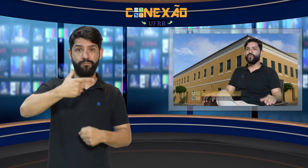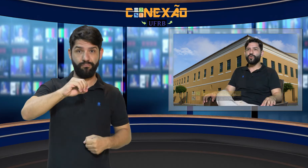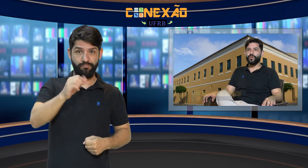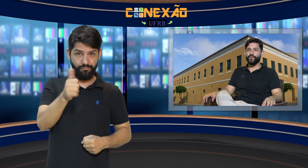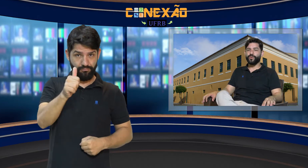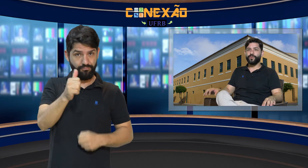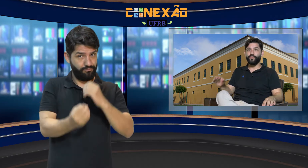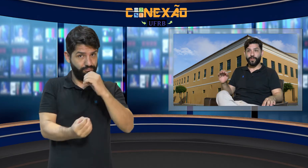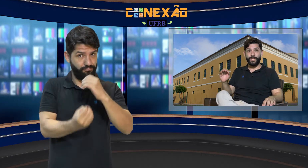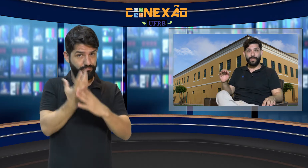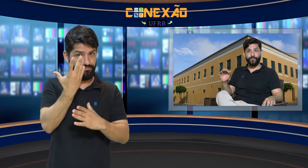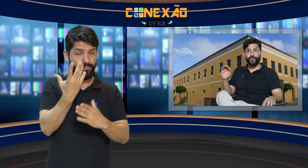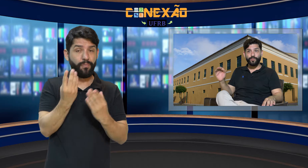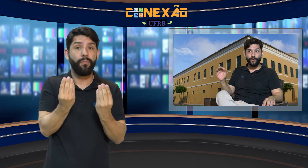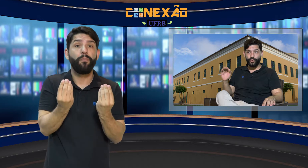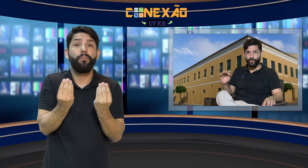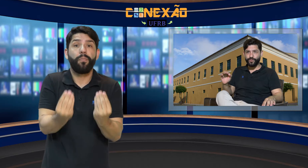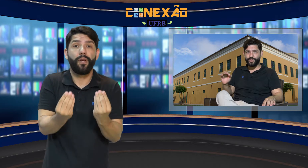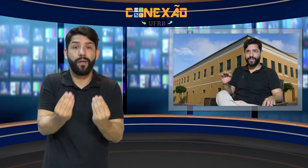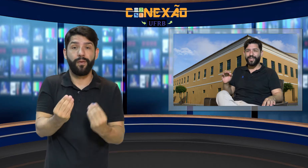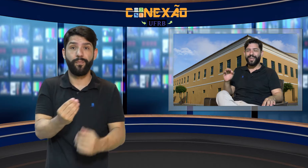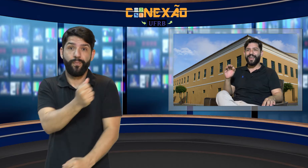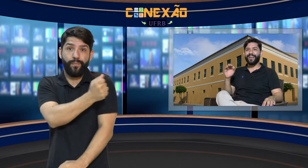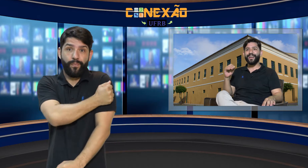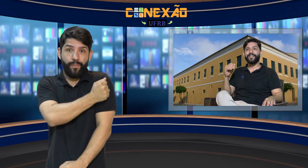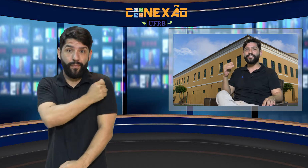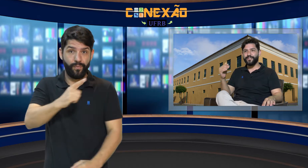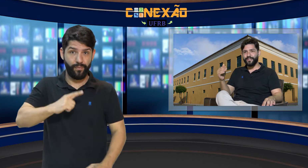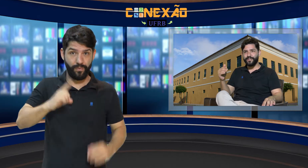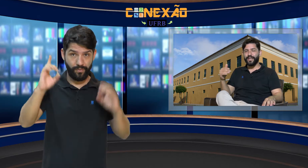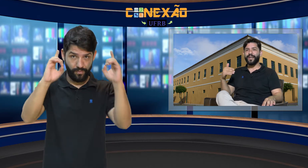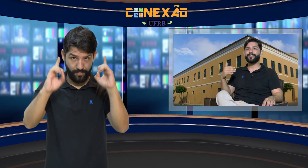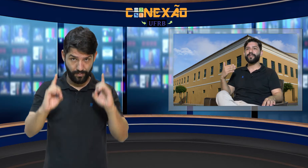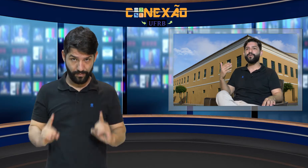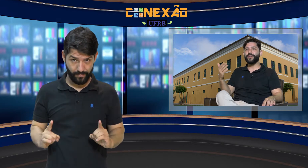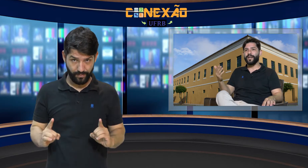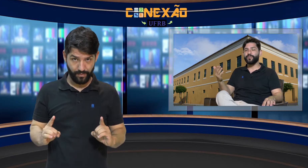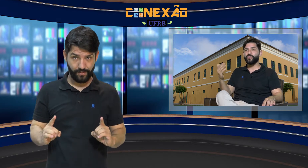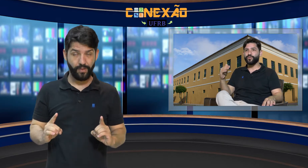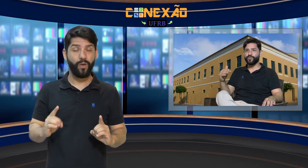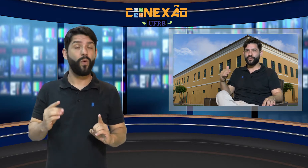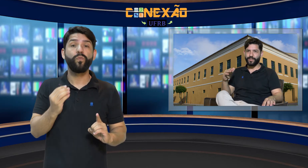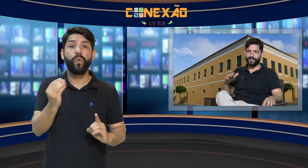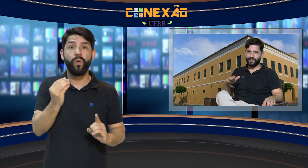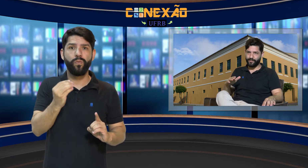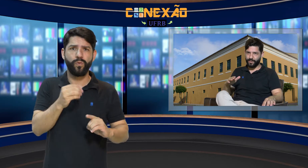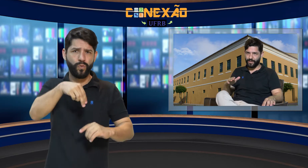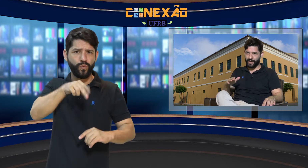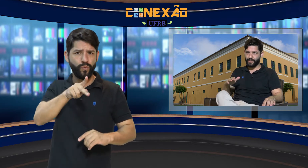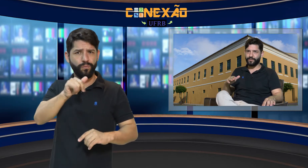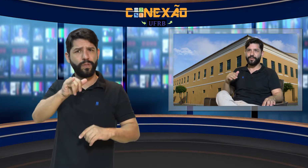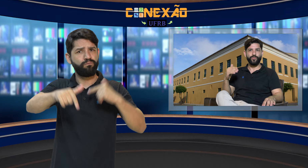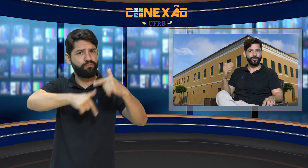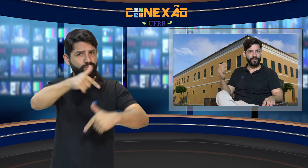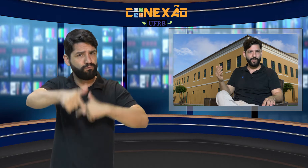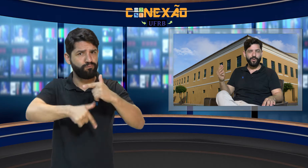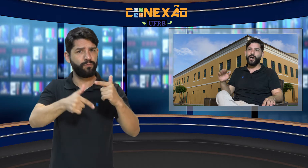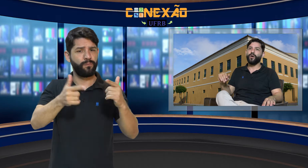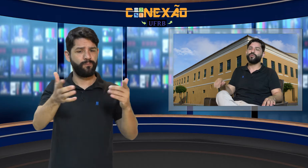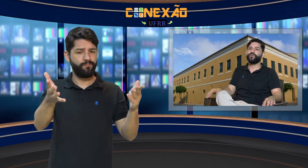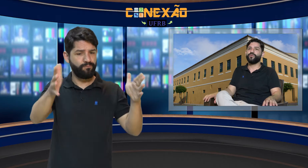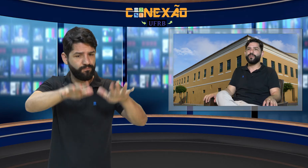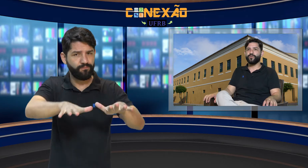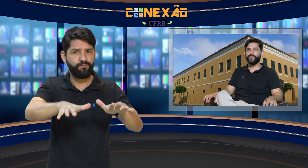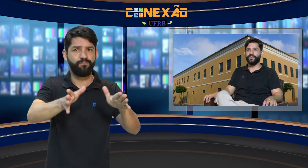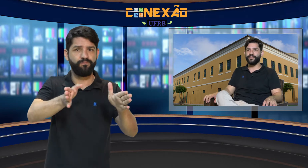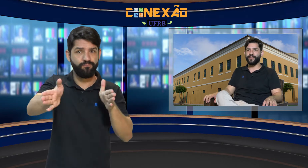do núcleo, que foi criado em 2011, é assegurar as condições de acessibilidade e inclusão